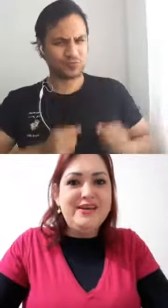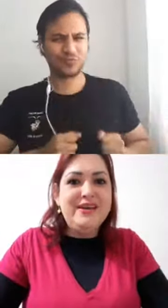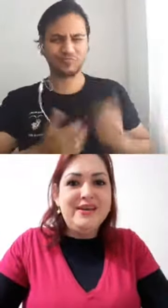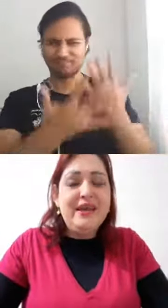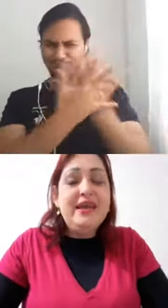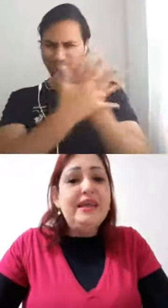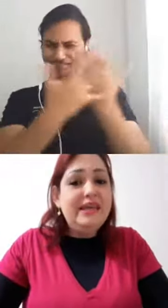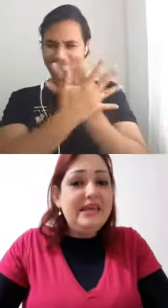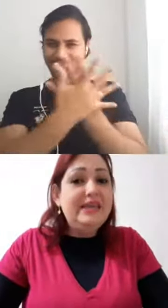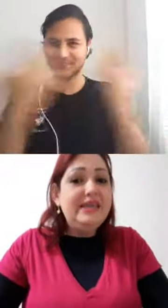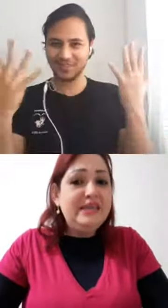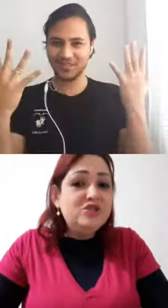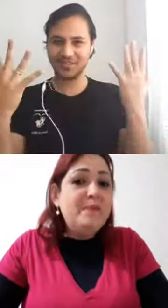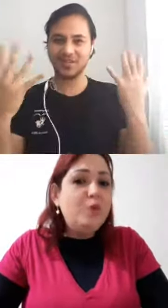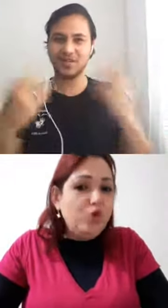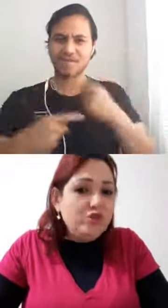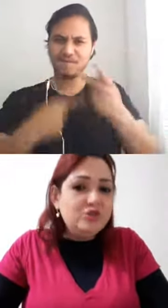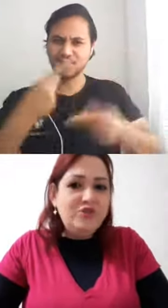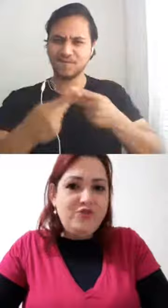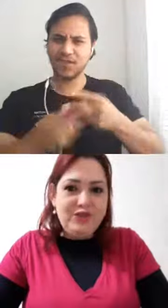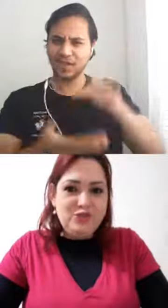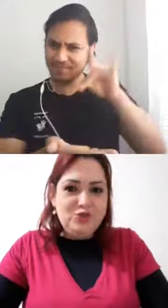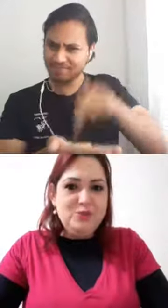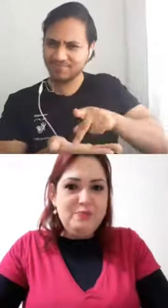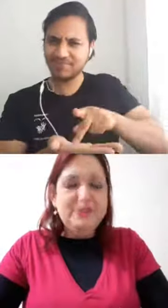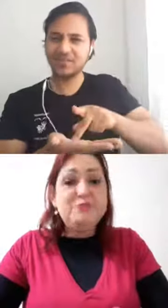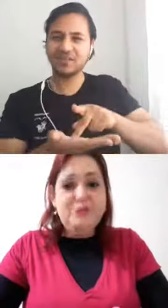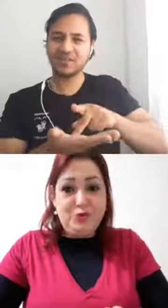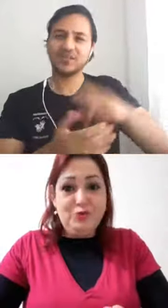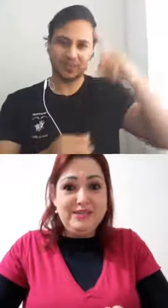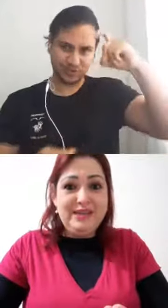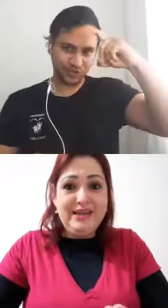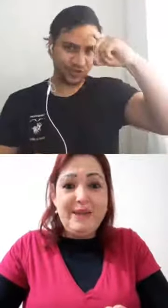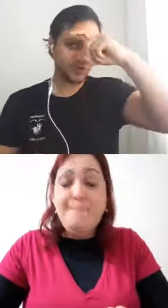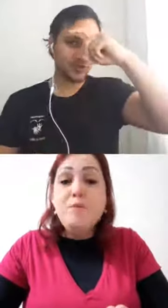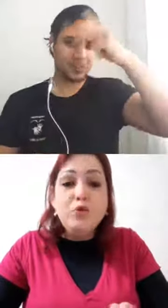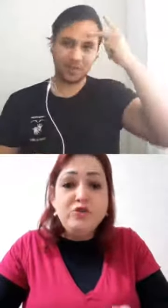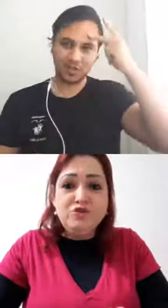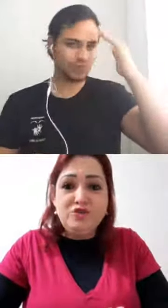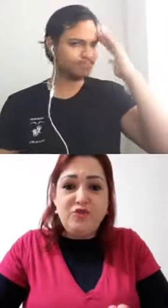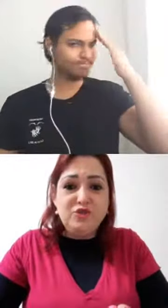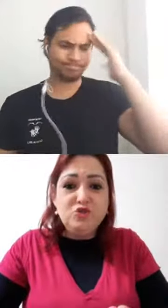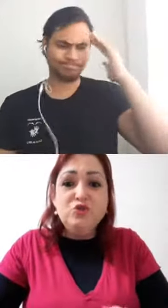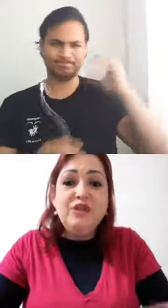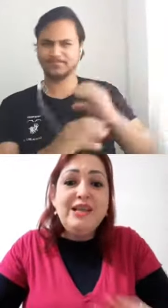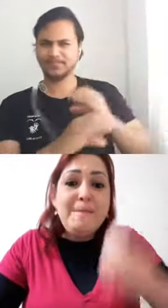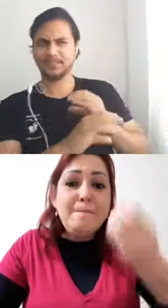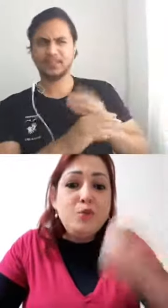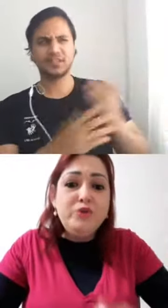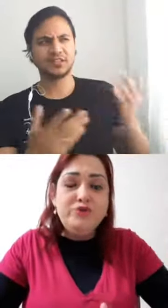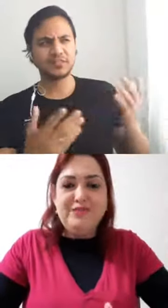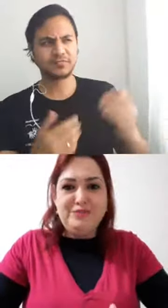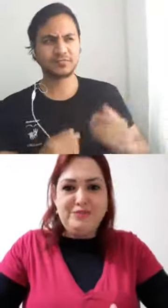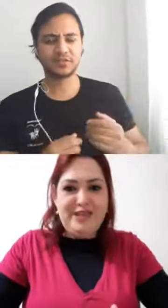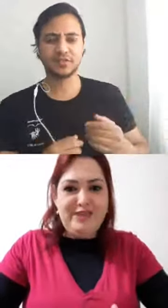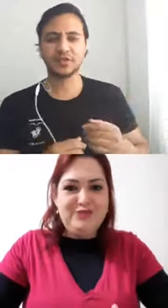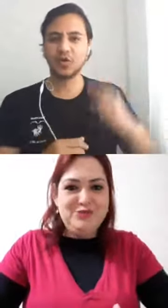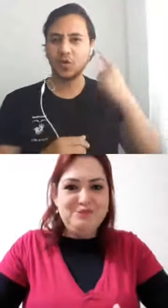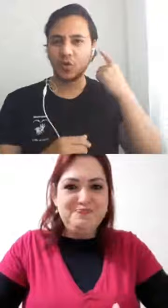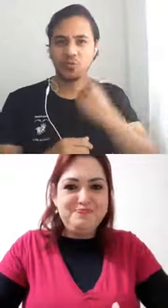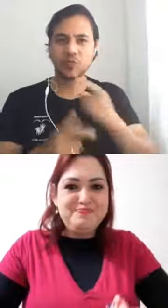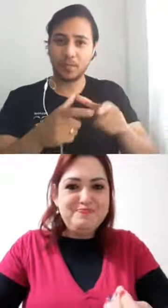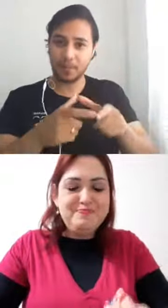transparentes. E isso é muito difícil para as pessoas. É muito difícil. O surdo ele é muito